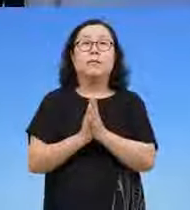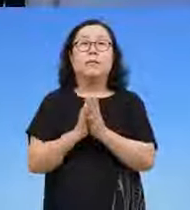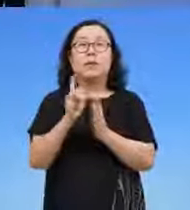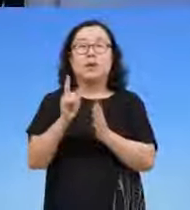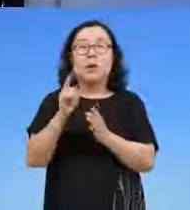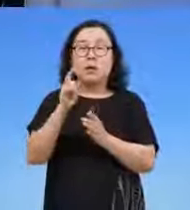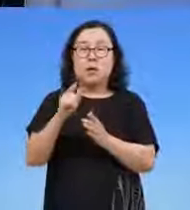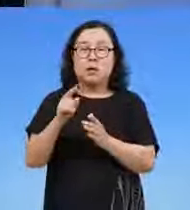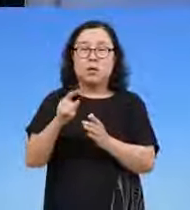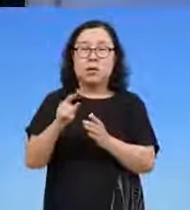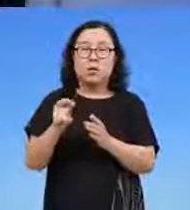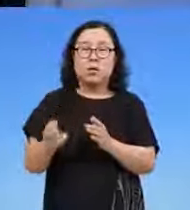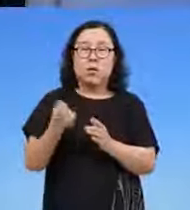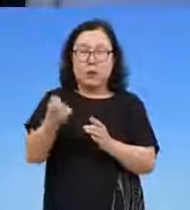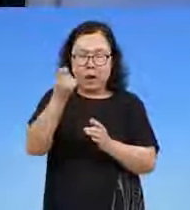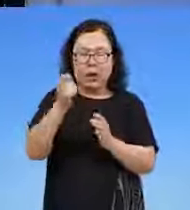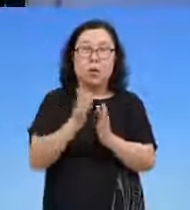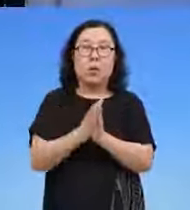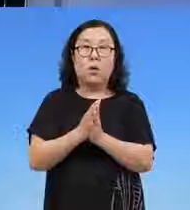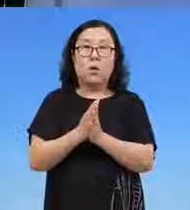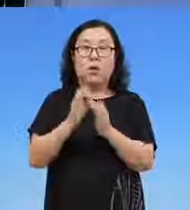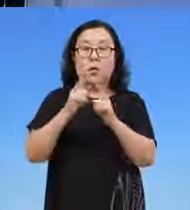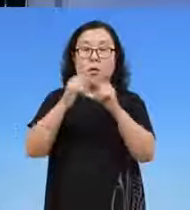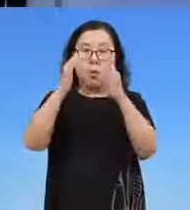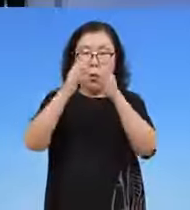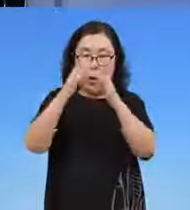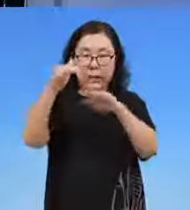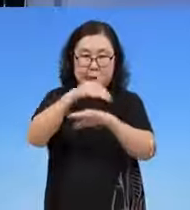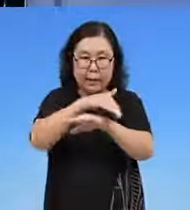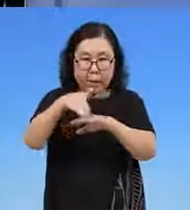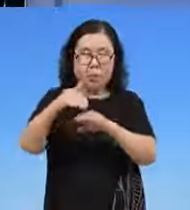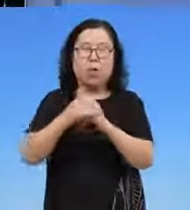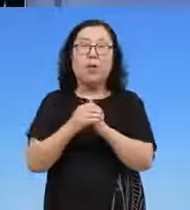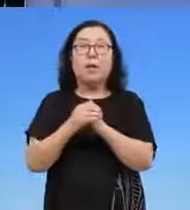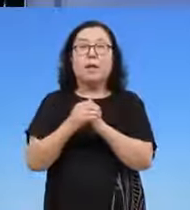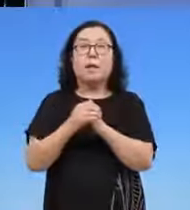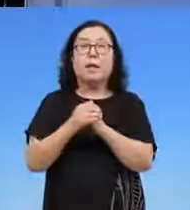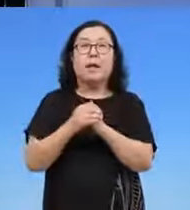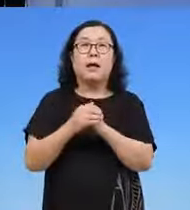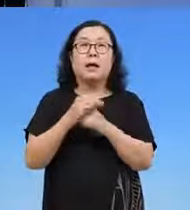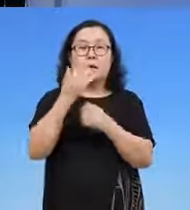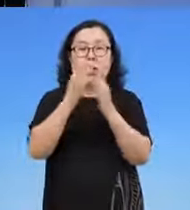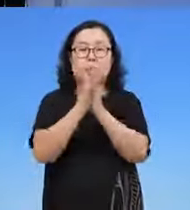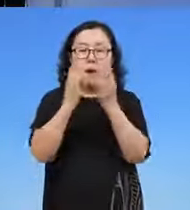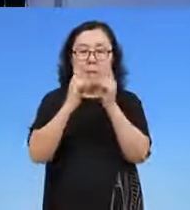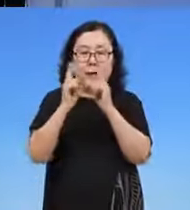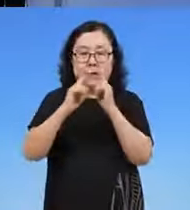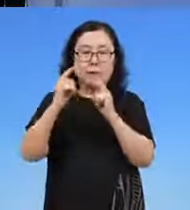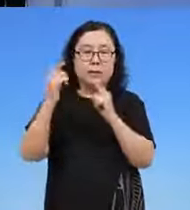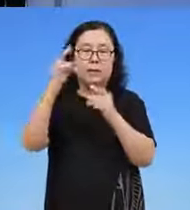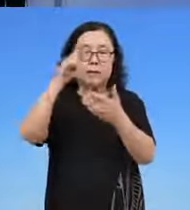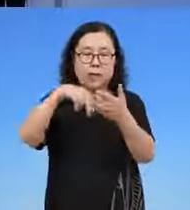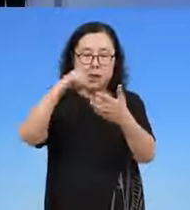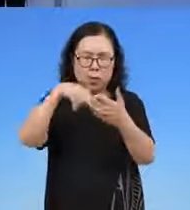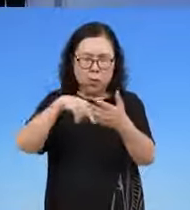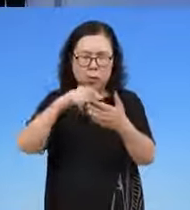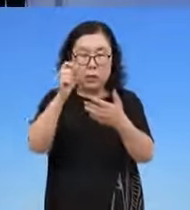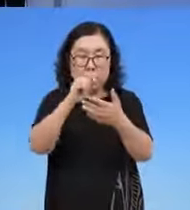그 길로 교회에 달려왔고, 드라마 바이블로 성경을 읽고 또 읽고 쓰고 또